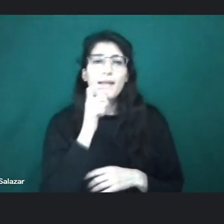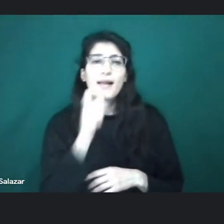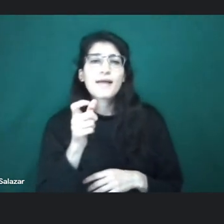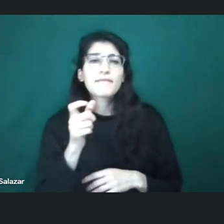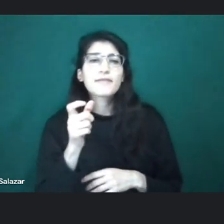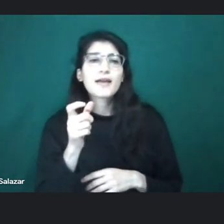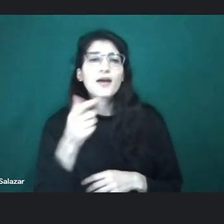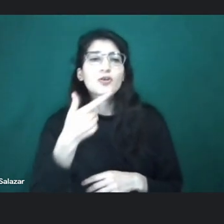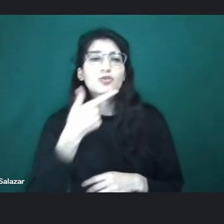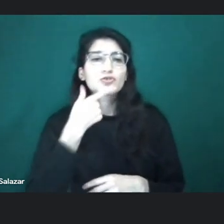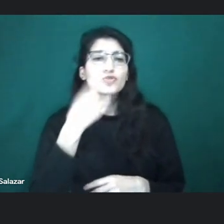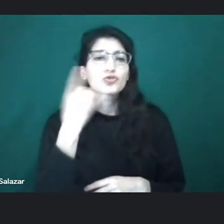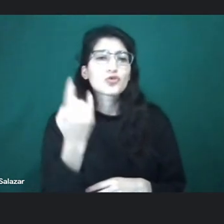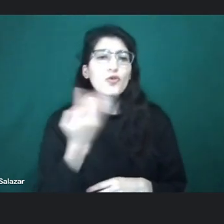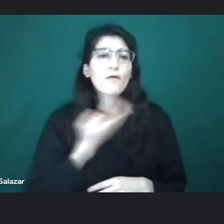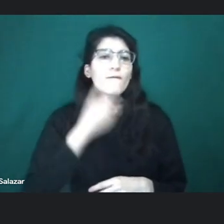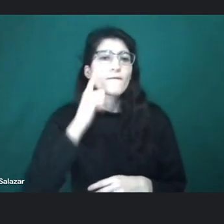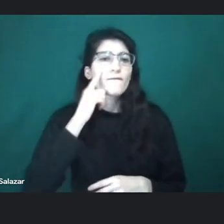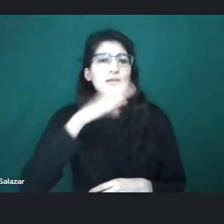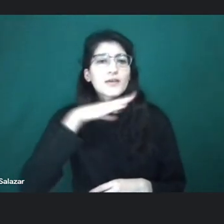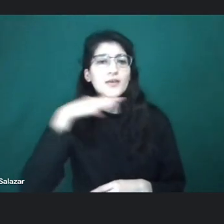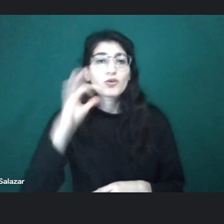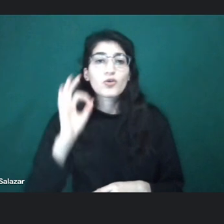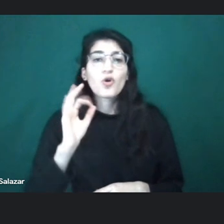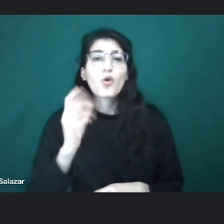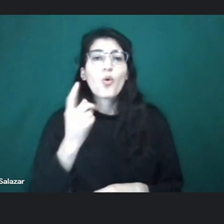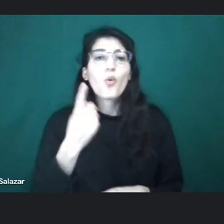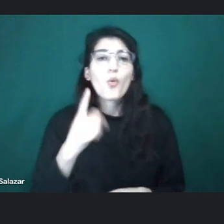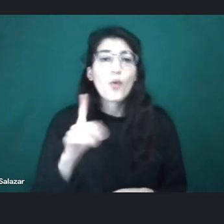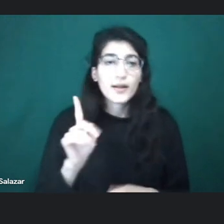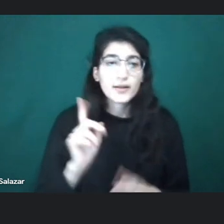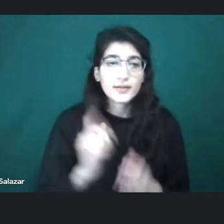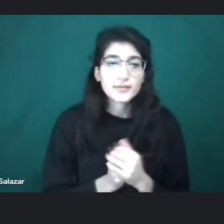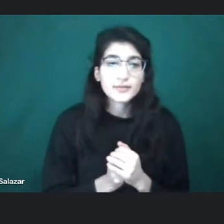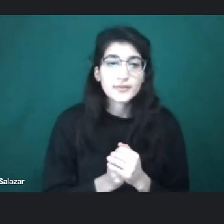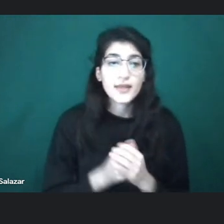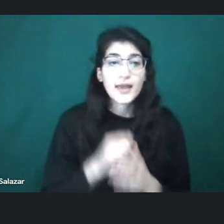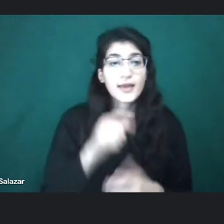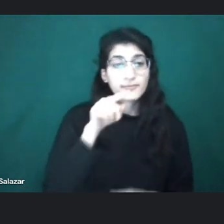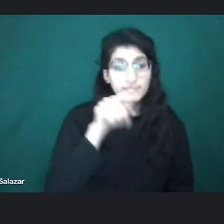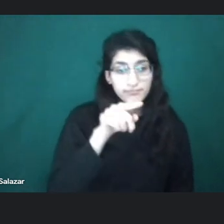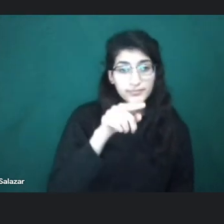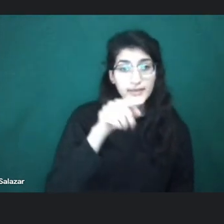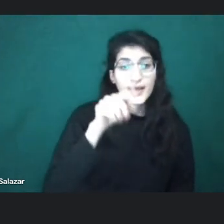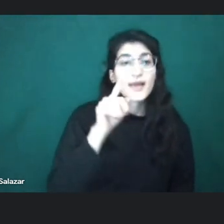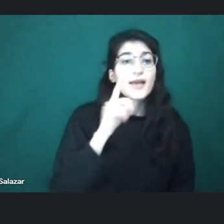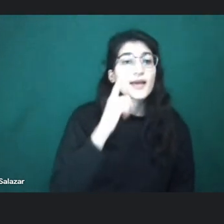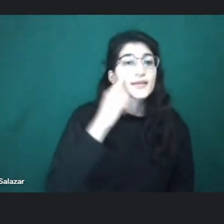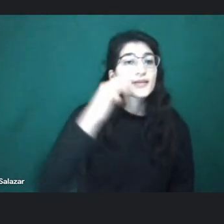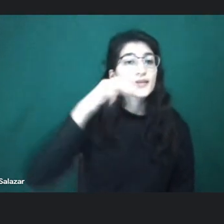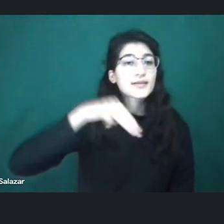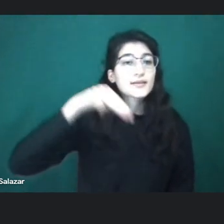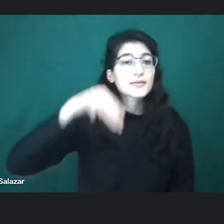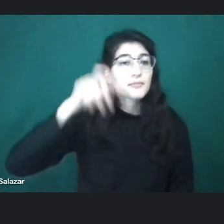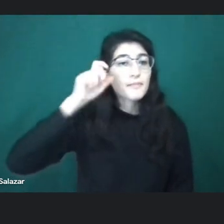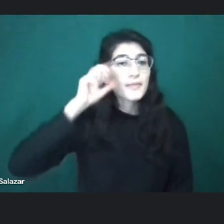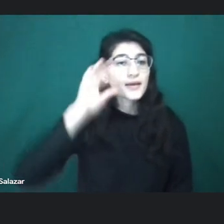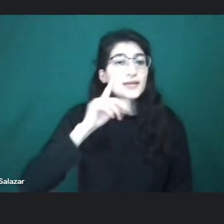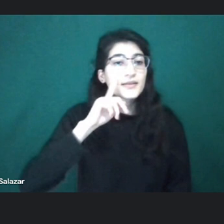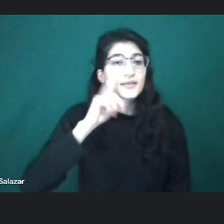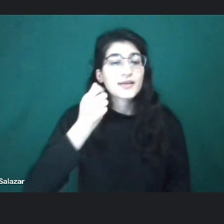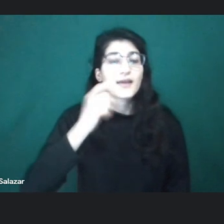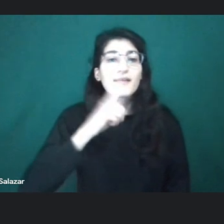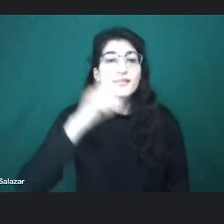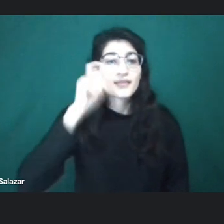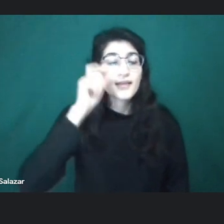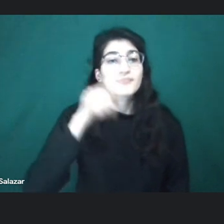Inmediate. Claro, ese ate es sufijo de verbo, ¿sí? Pero hay algunos adjetivos que también